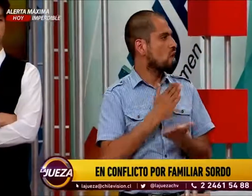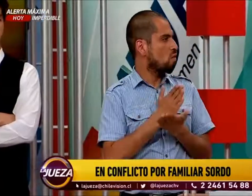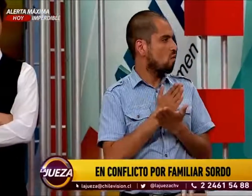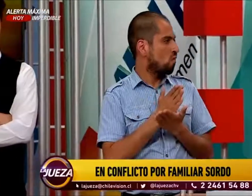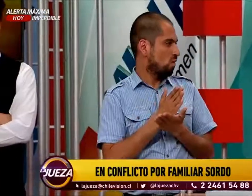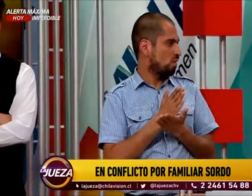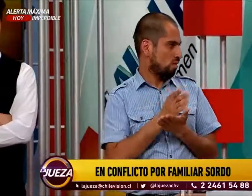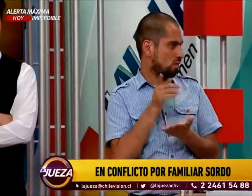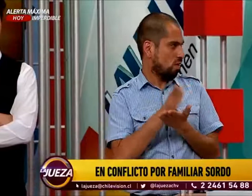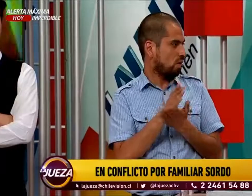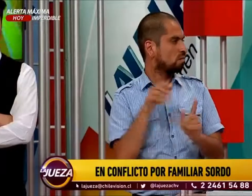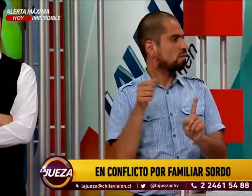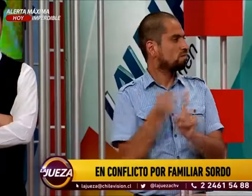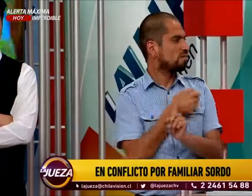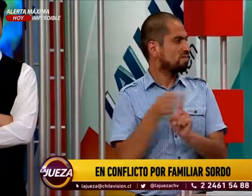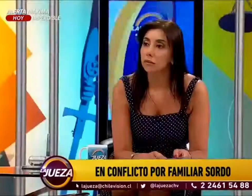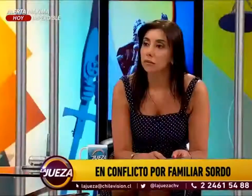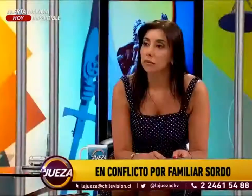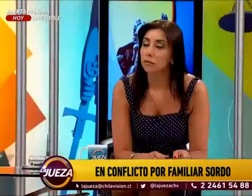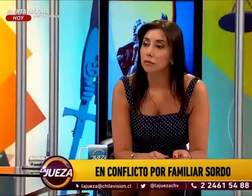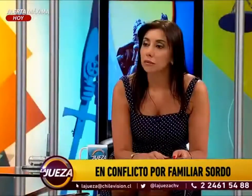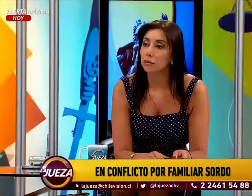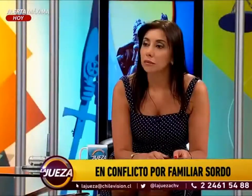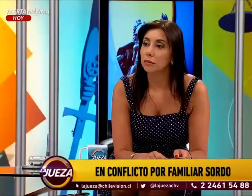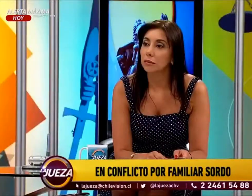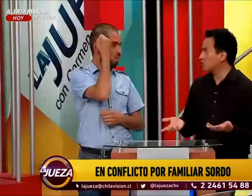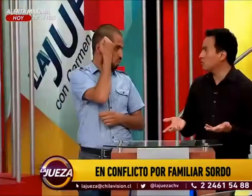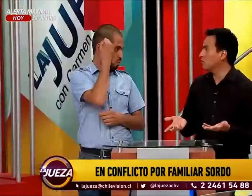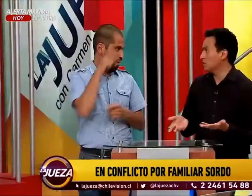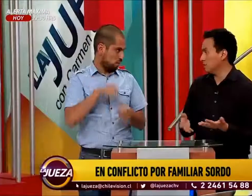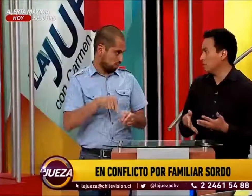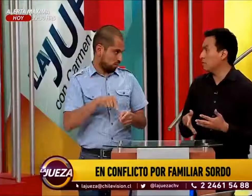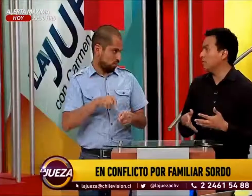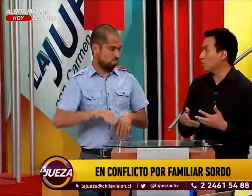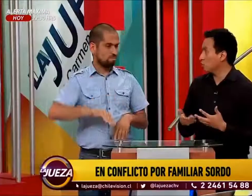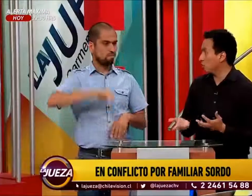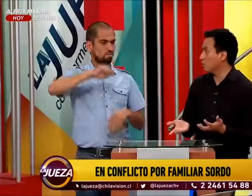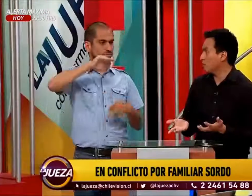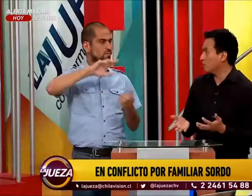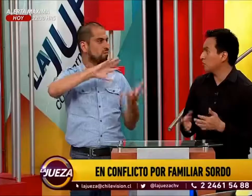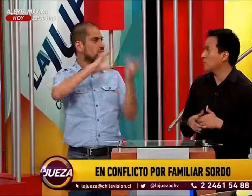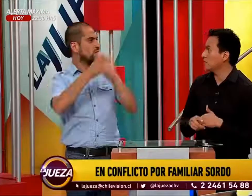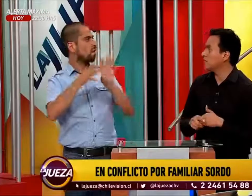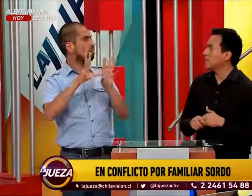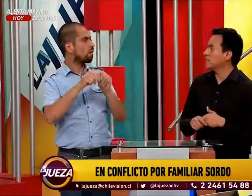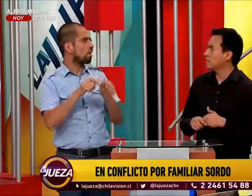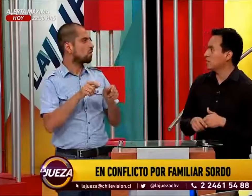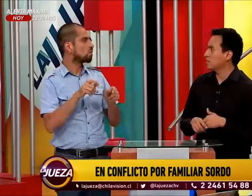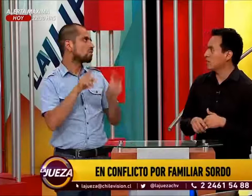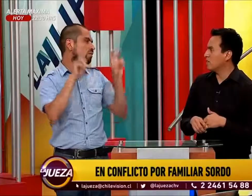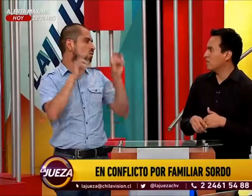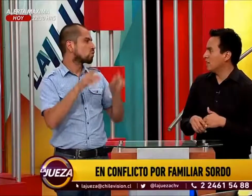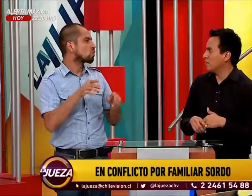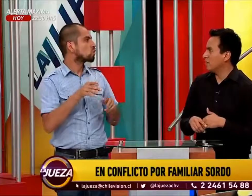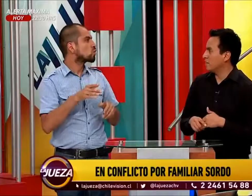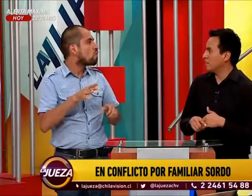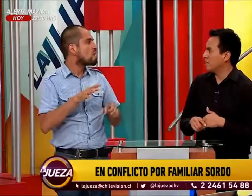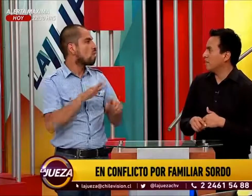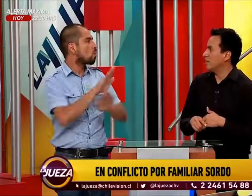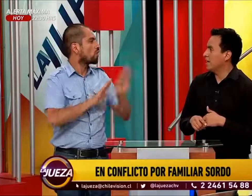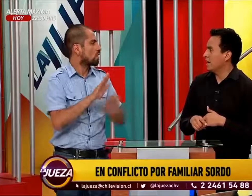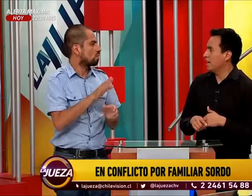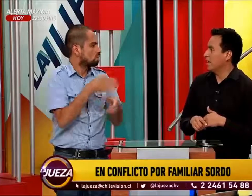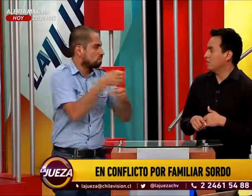Obviamente, este niño ha sufrido de pequeño en la escuela, maltrato físico y tiene trauma psicológico, me imagino. Entonces, después con la familia